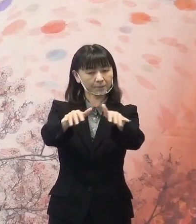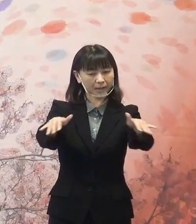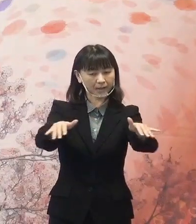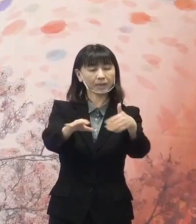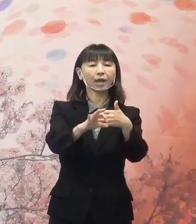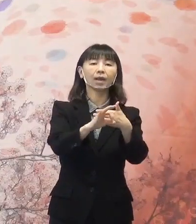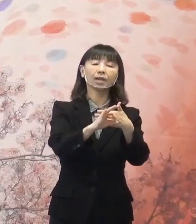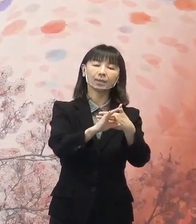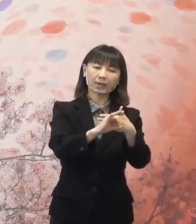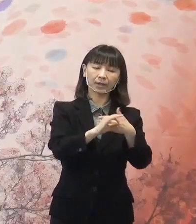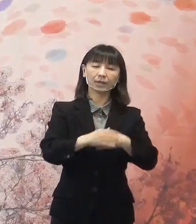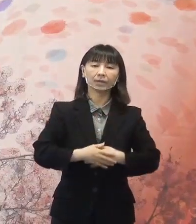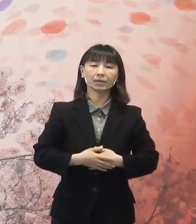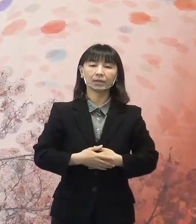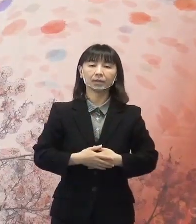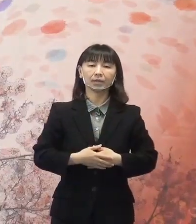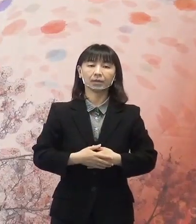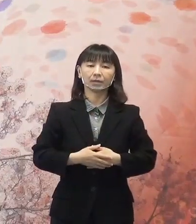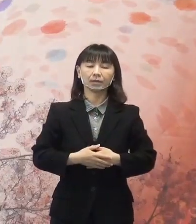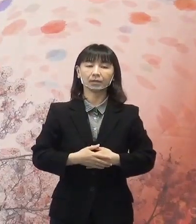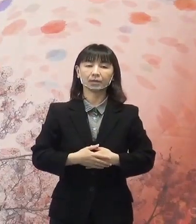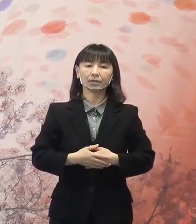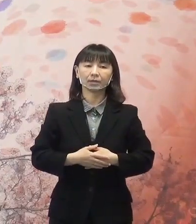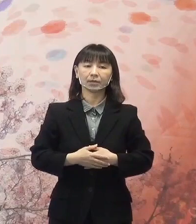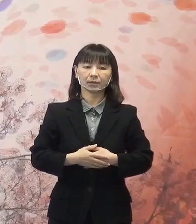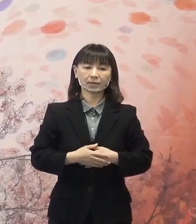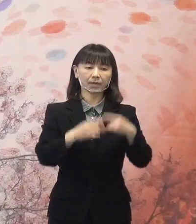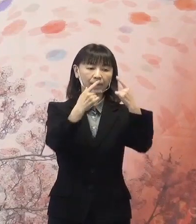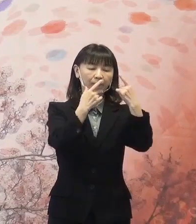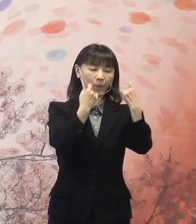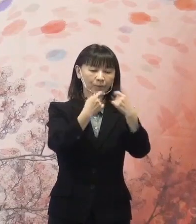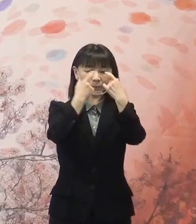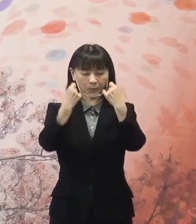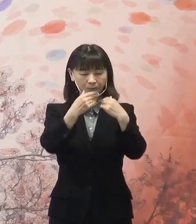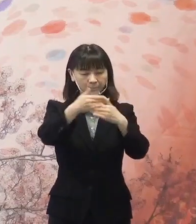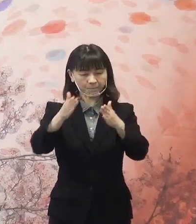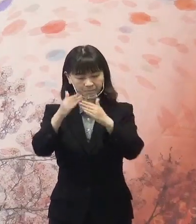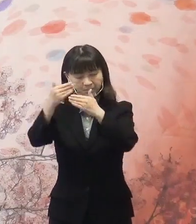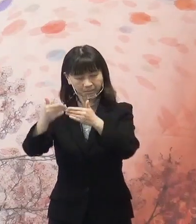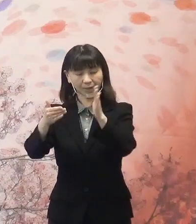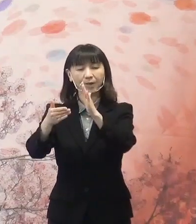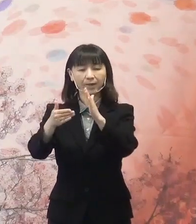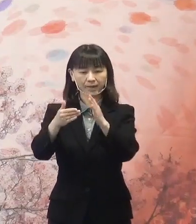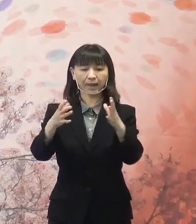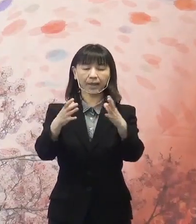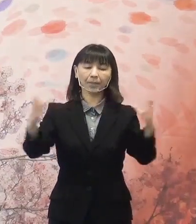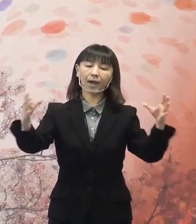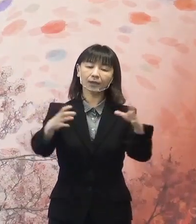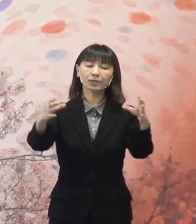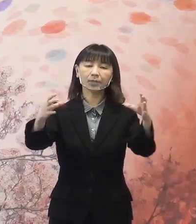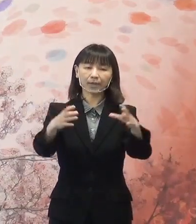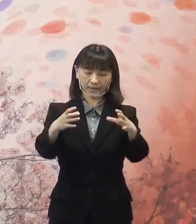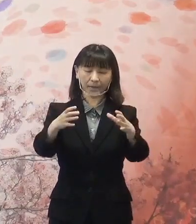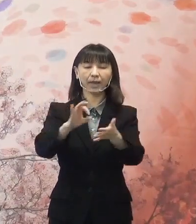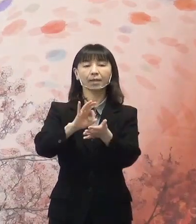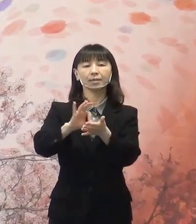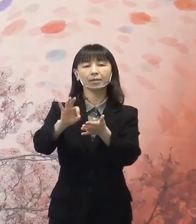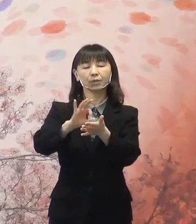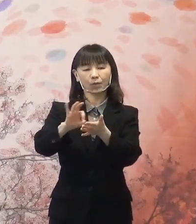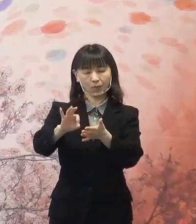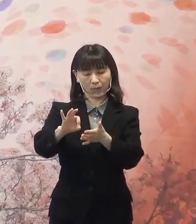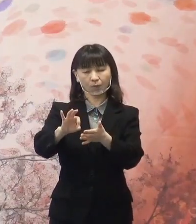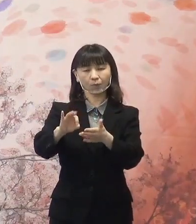から、そういった形で、要は個室個室でというよりはこう集まって、ご利用いただくような施